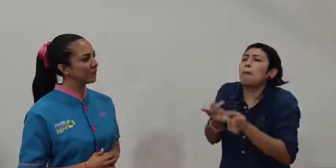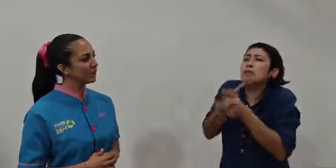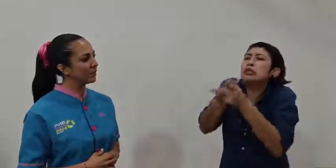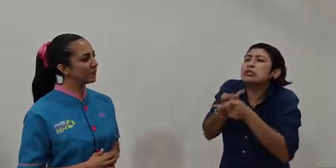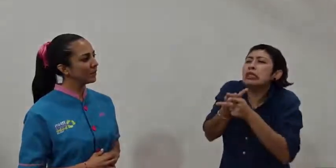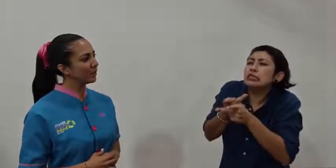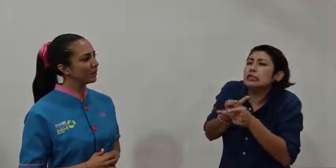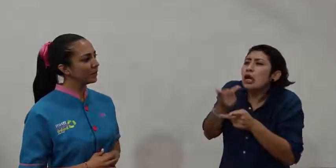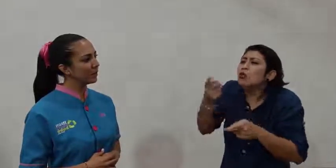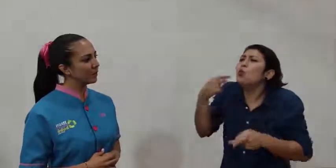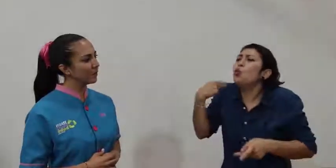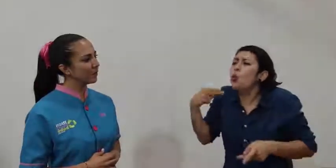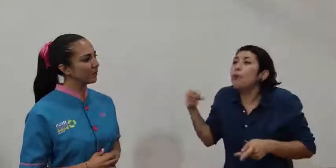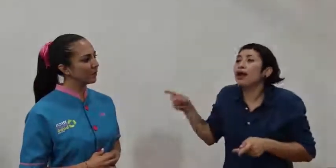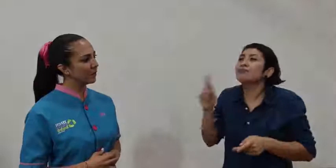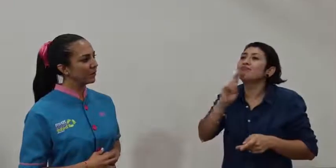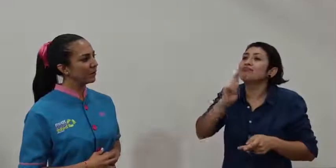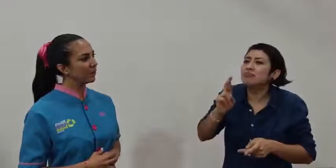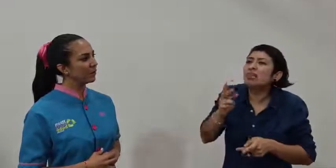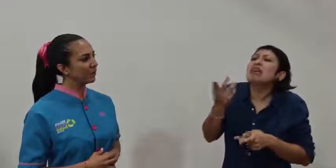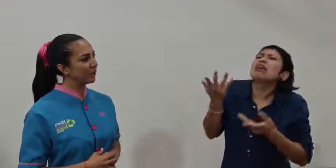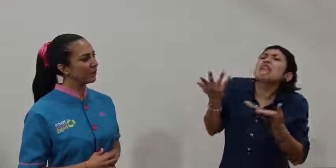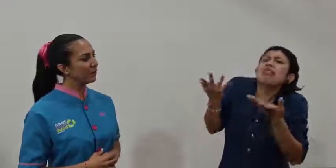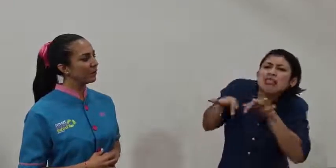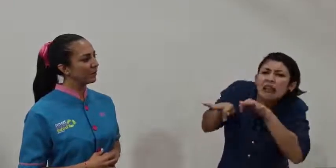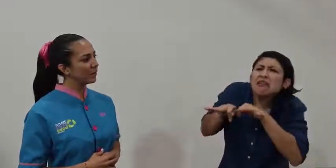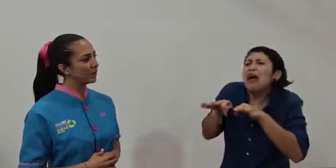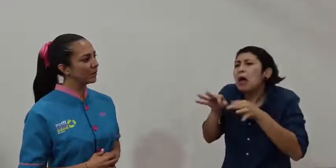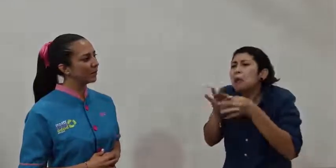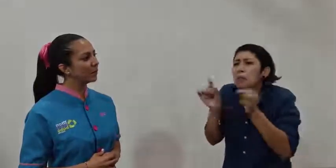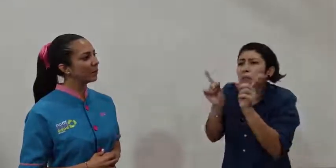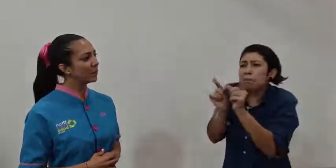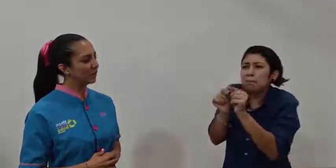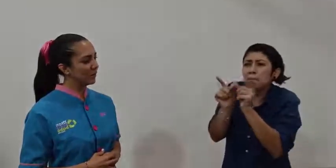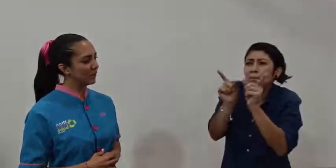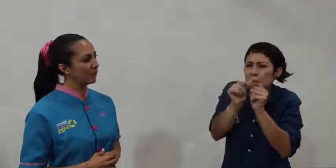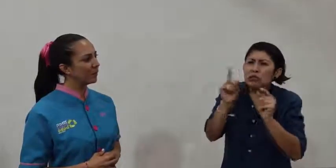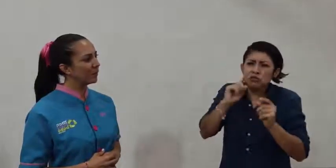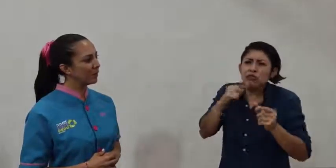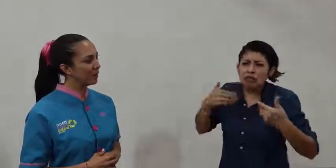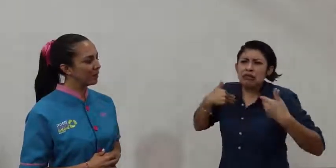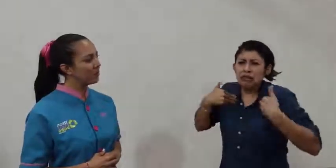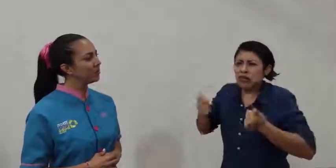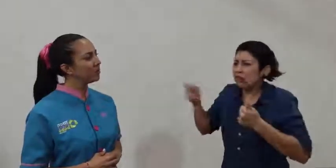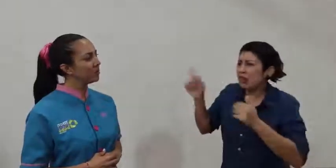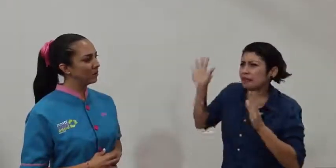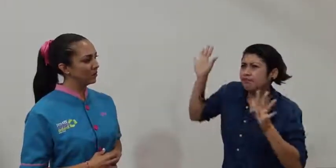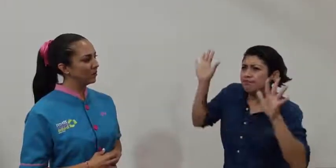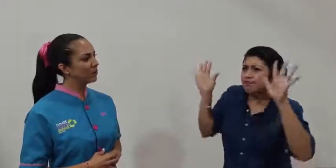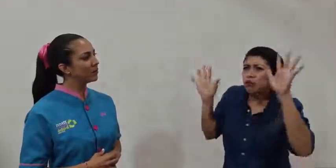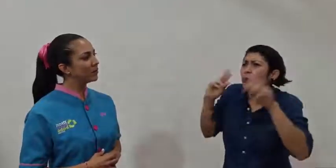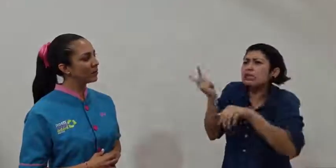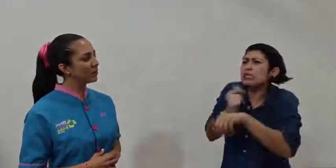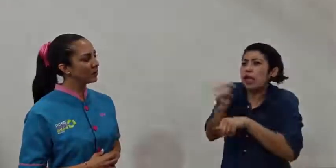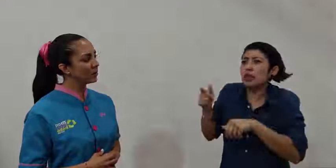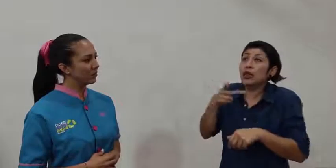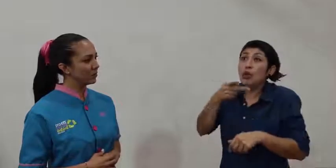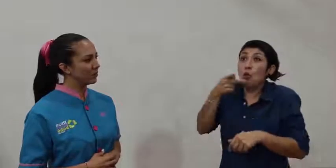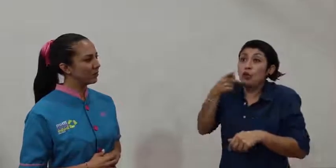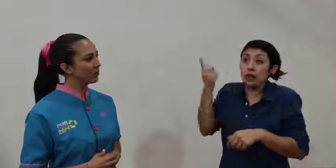que el sordo te haga una pregunta. Si tú sabes un poquito de lengua de señas,